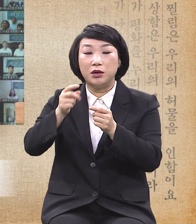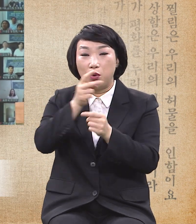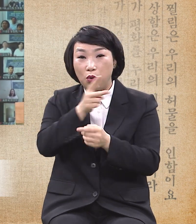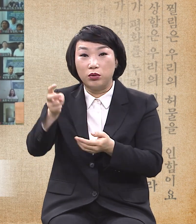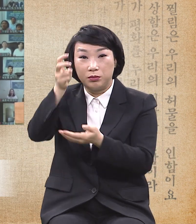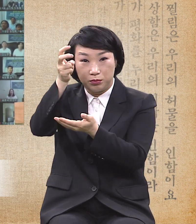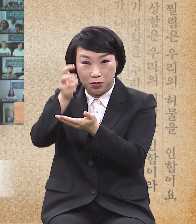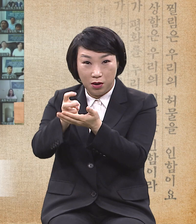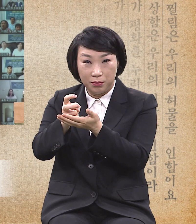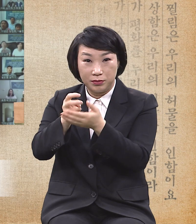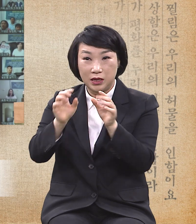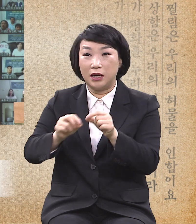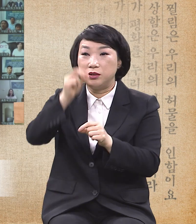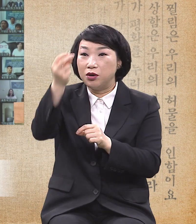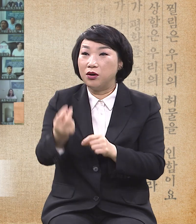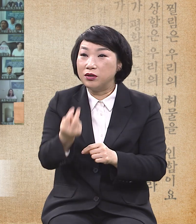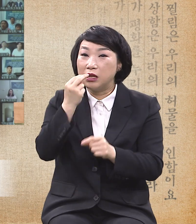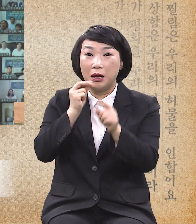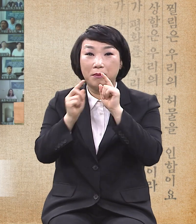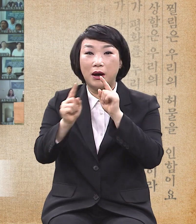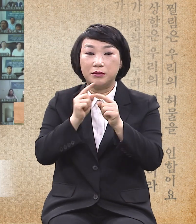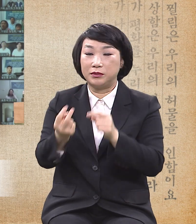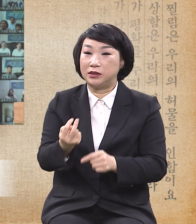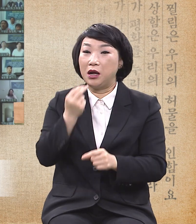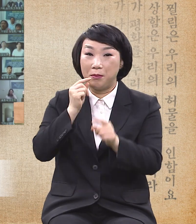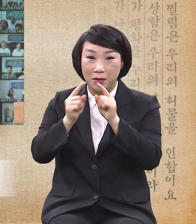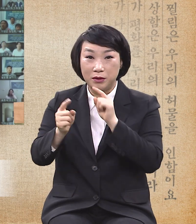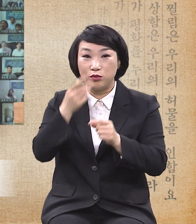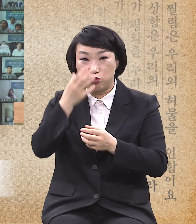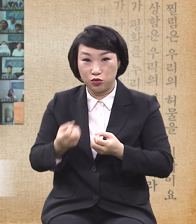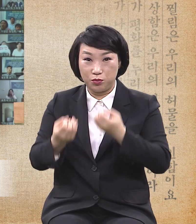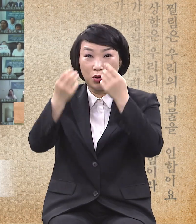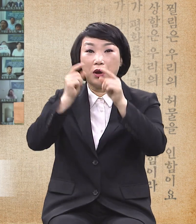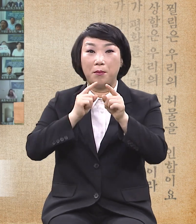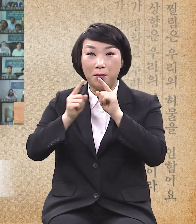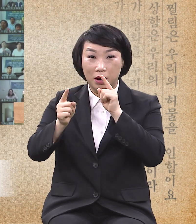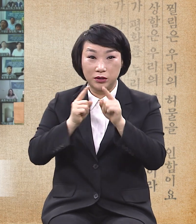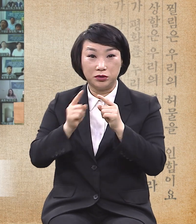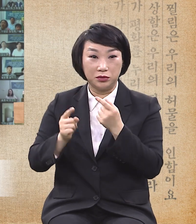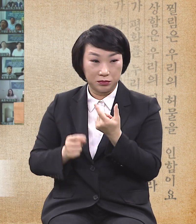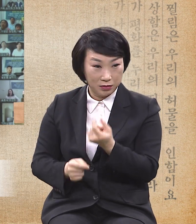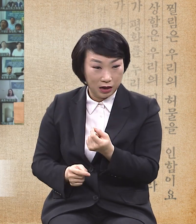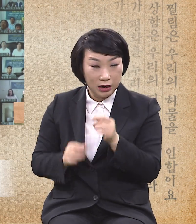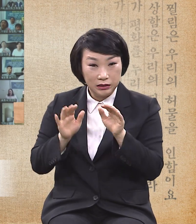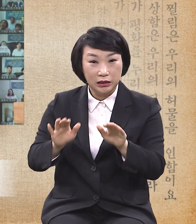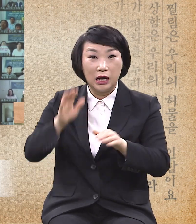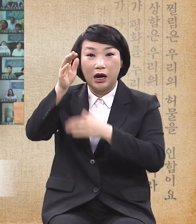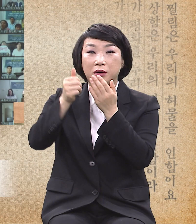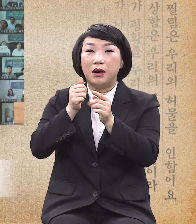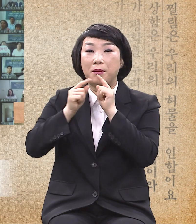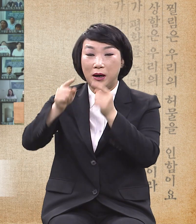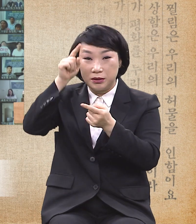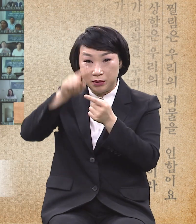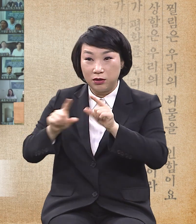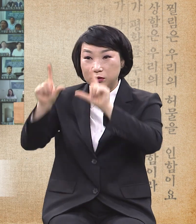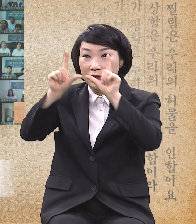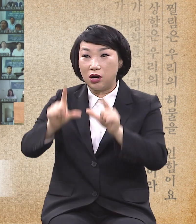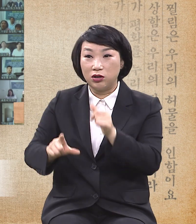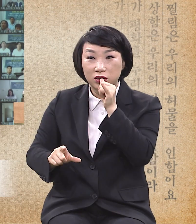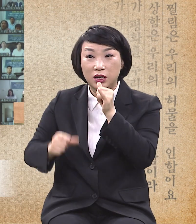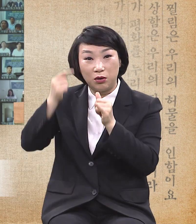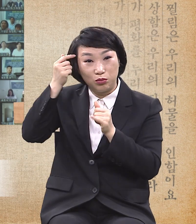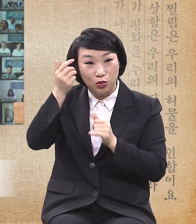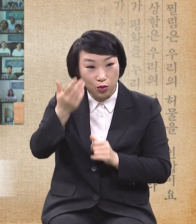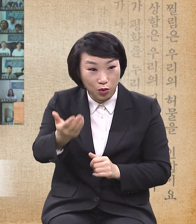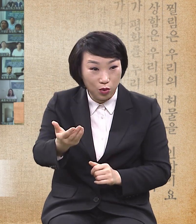법이요, 영생의 말씀이요, 생명의 말씀이요, 축복의 말씀인데 이 말씀대로 살았느냐고 묻는